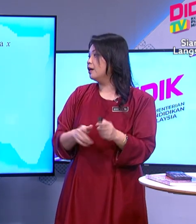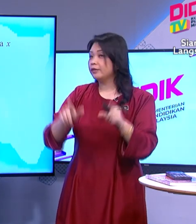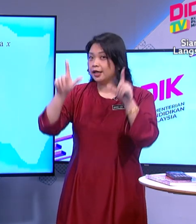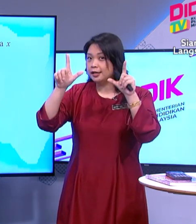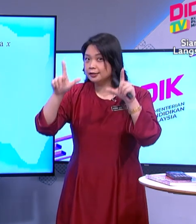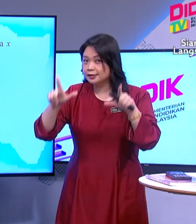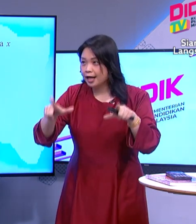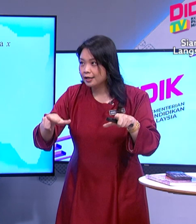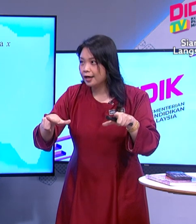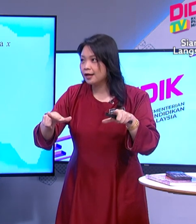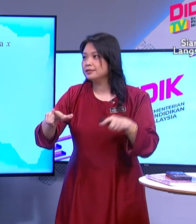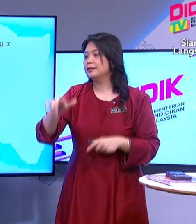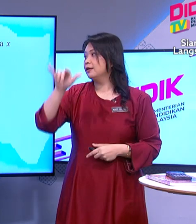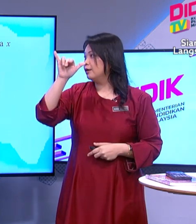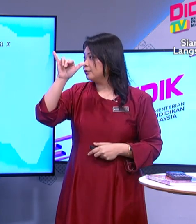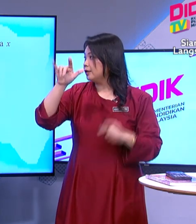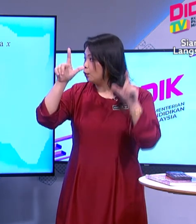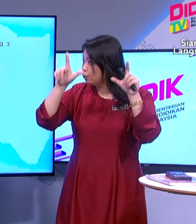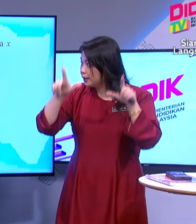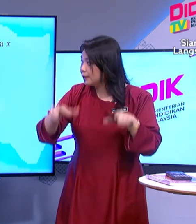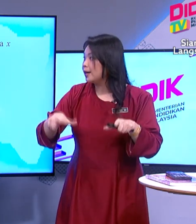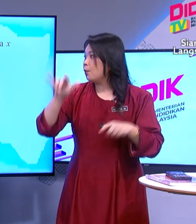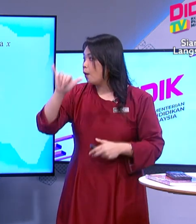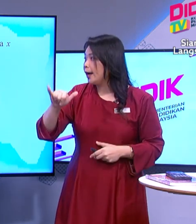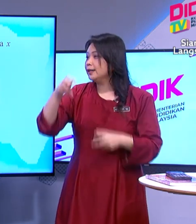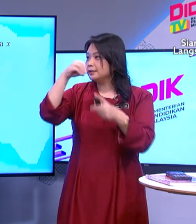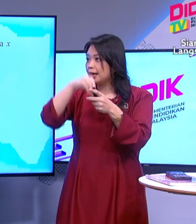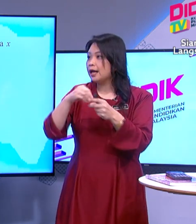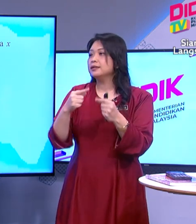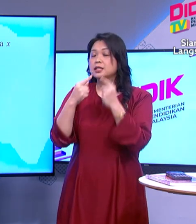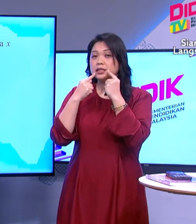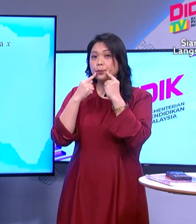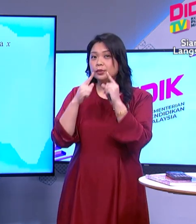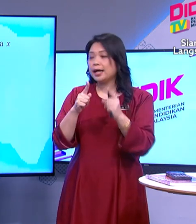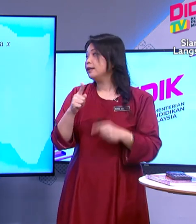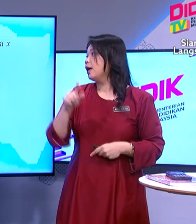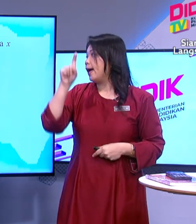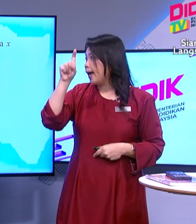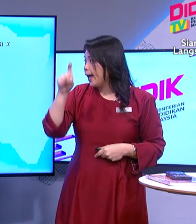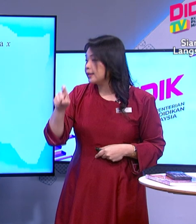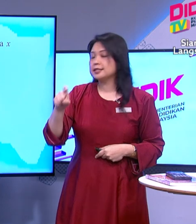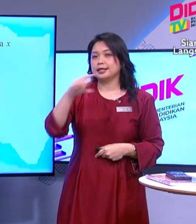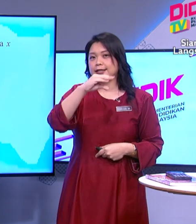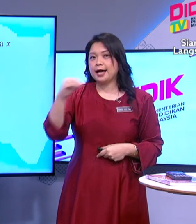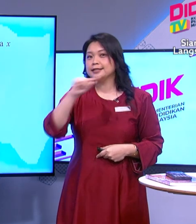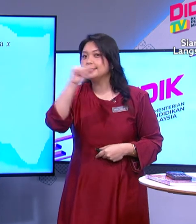Hai Dek Letakkan nih ungkap Kawaii dalam sebutan X dan